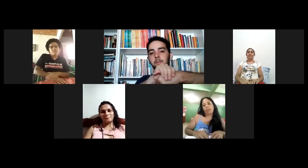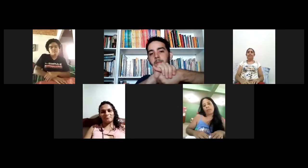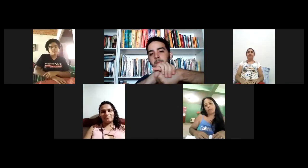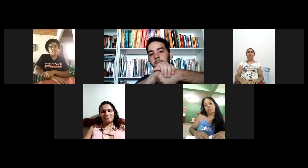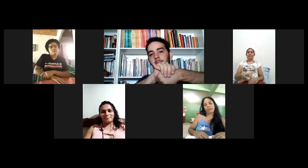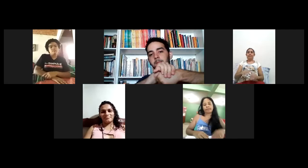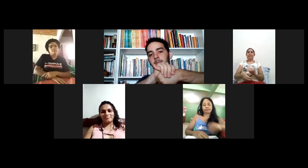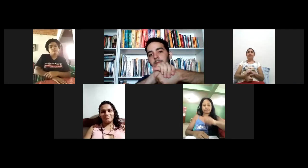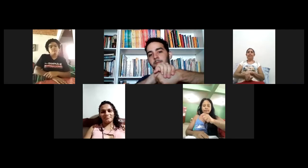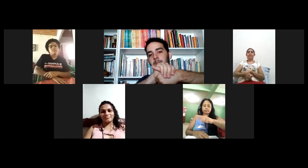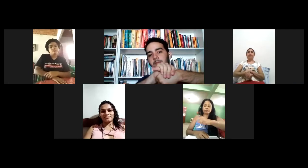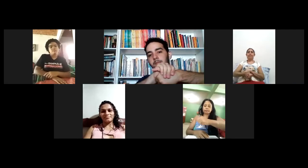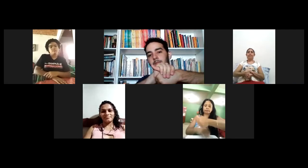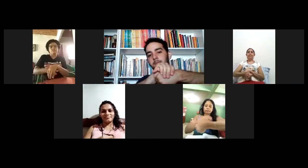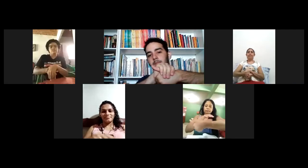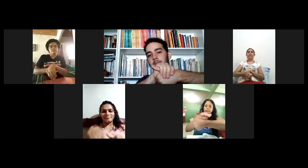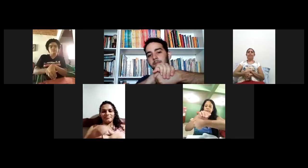tartaruga,